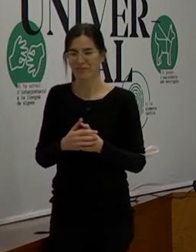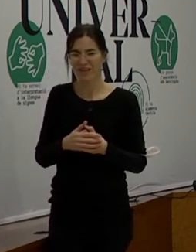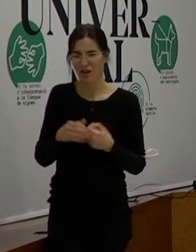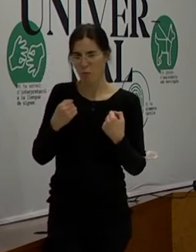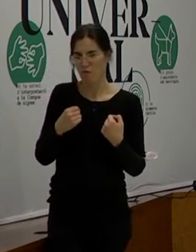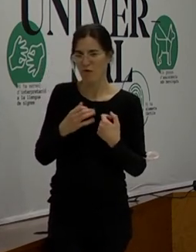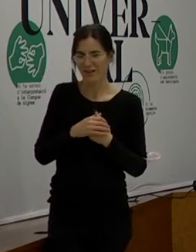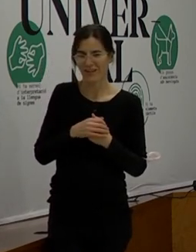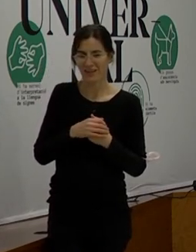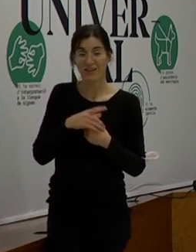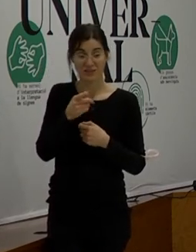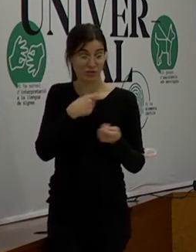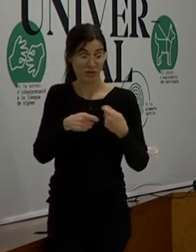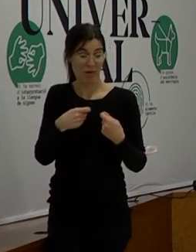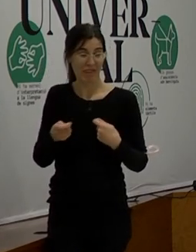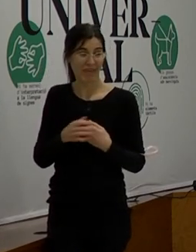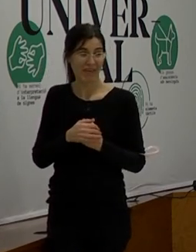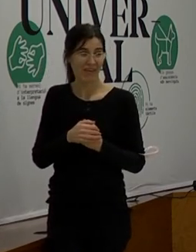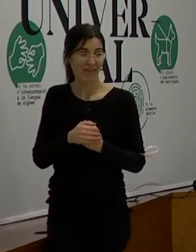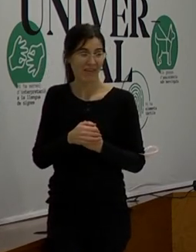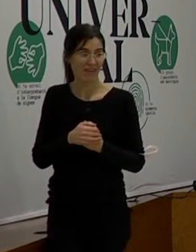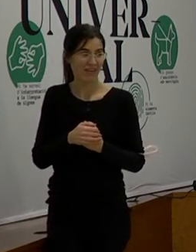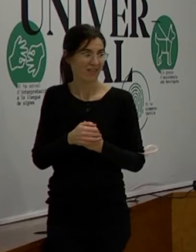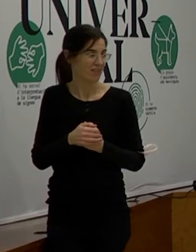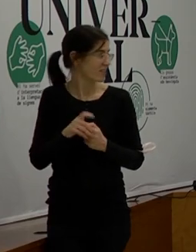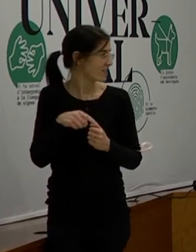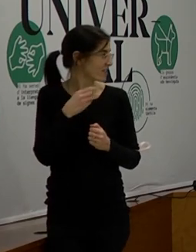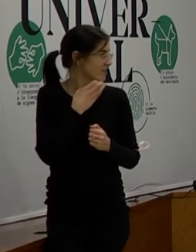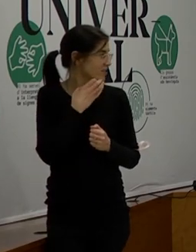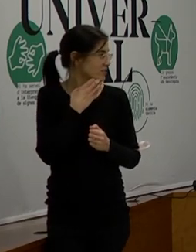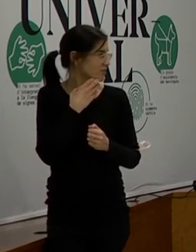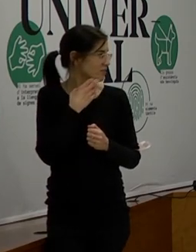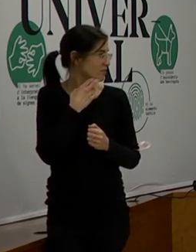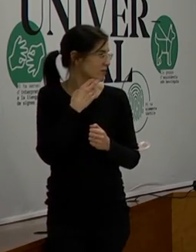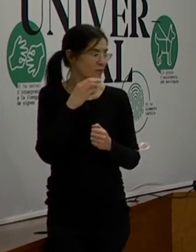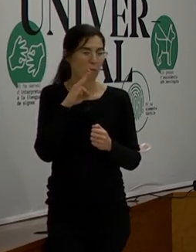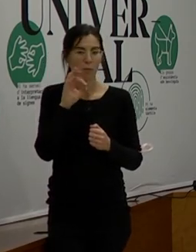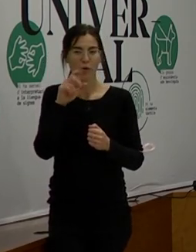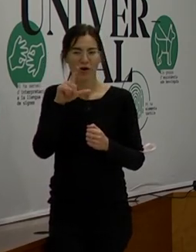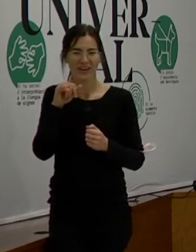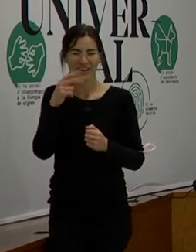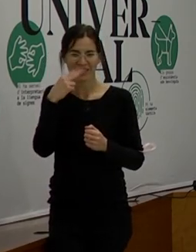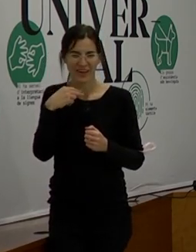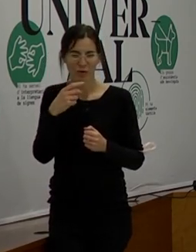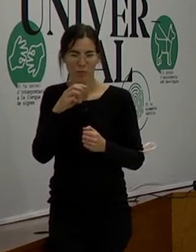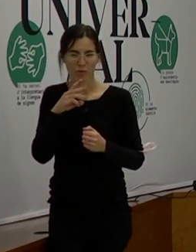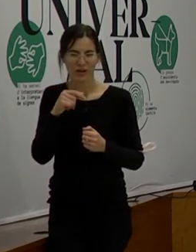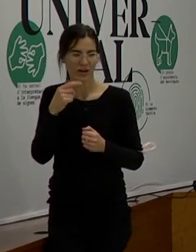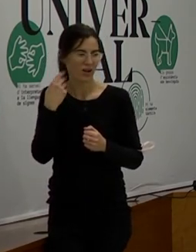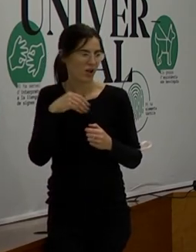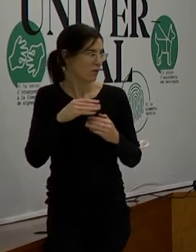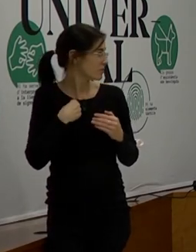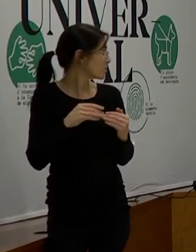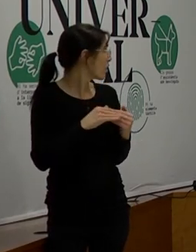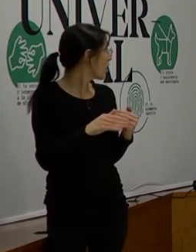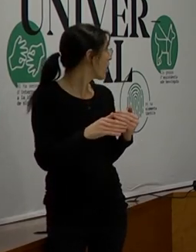Molt fort, eh? I esto se vende, eh? Después, el policlín o el policlón o el policlún, no me lo pongas al sol porque es que,